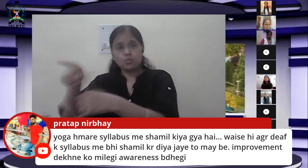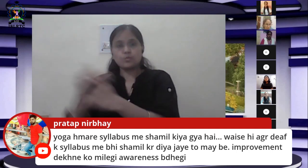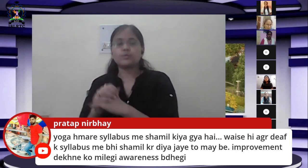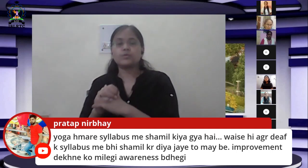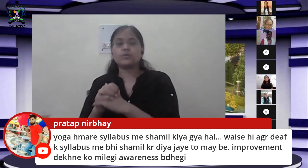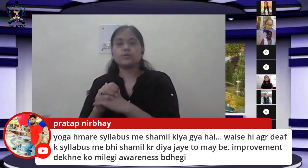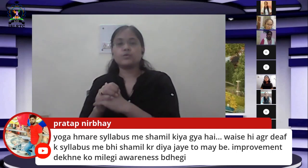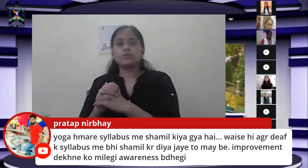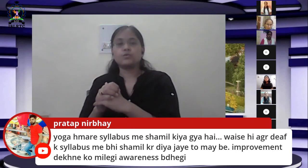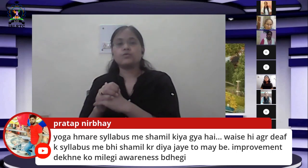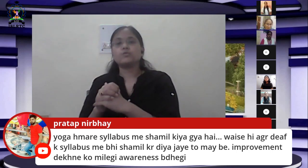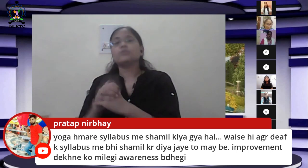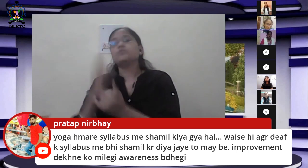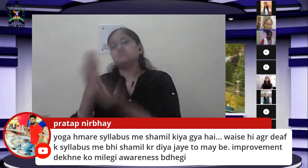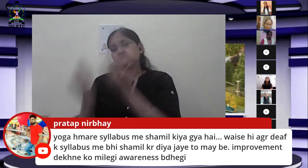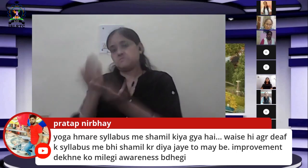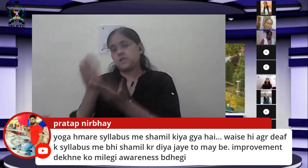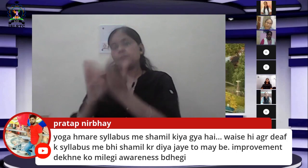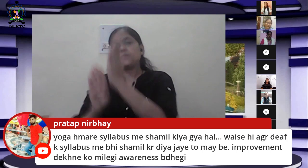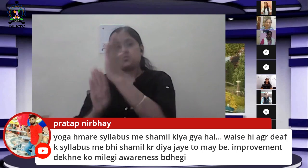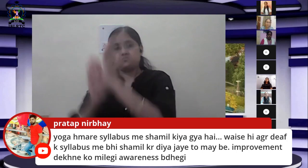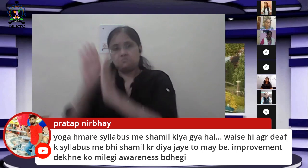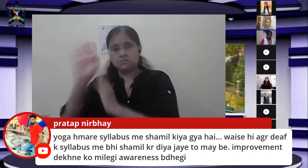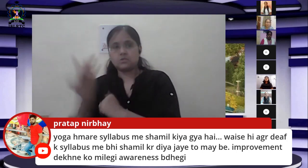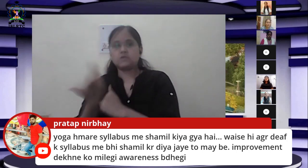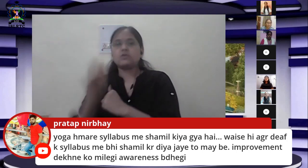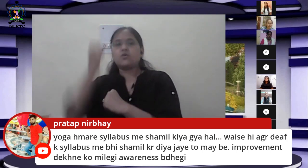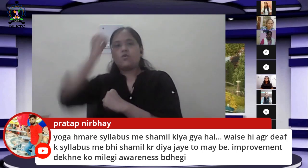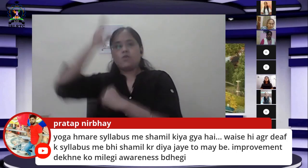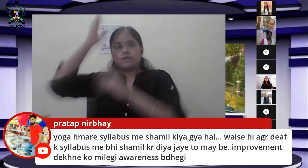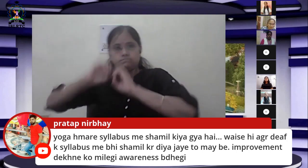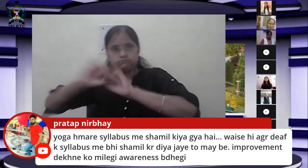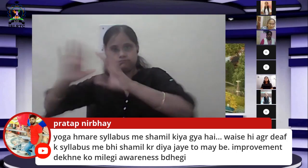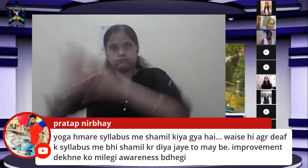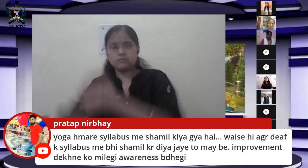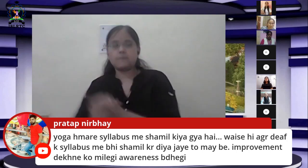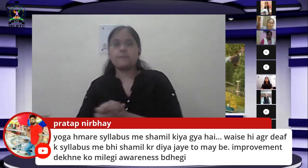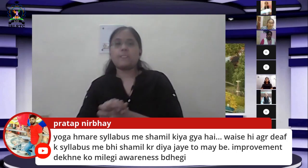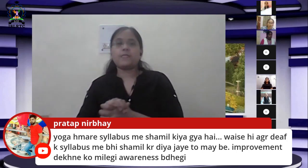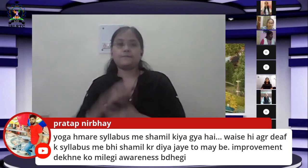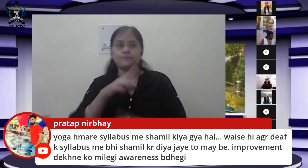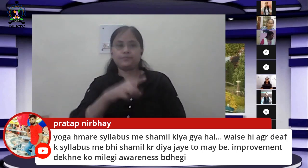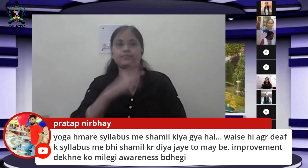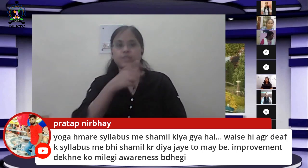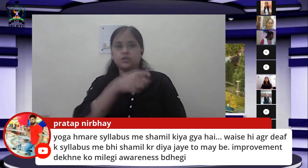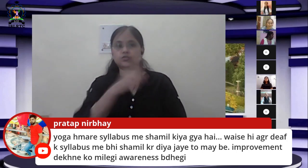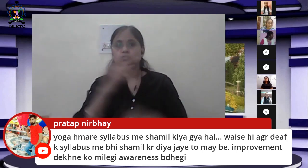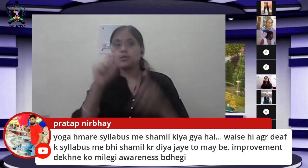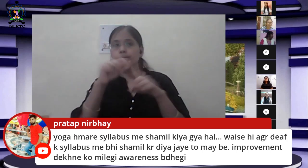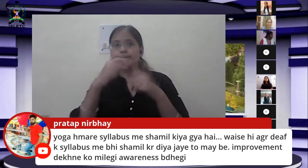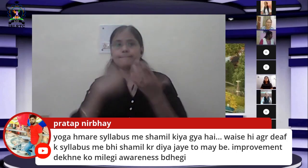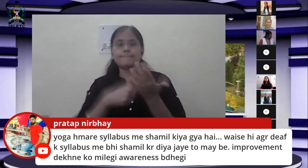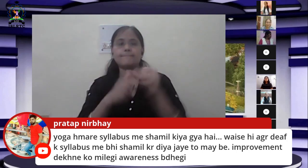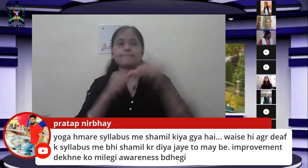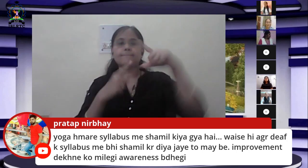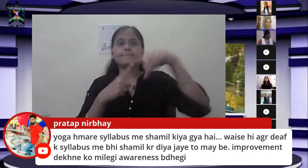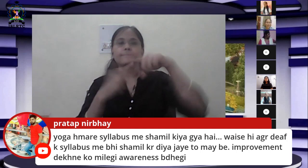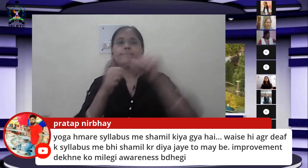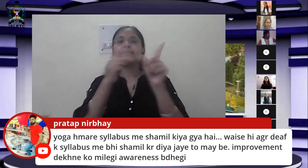इम्प्रूवमेंट देखने को मिलेगी, अवेयरनेस भी बढ़ेगी। बहुत ही अच्छा सजेशन है, प्रताप निर्भय जी ने यह भेजा है, थैंक